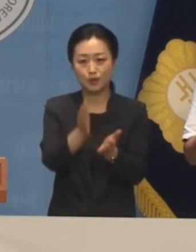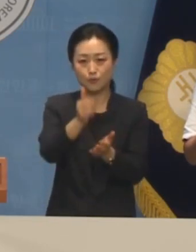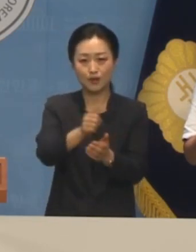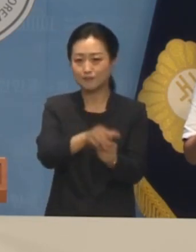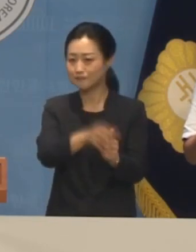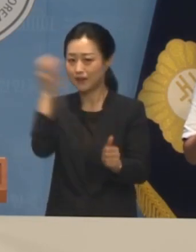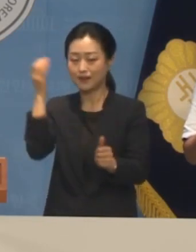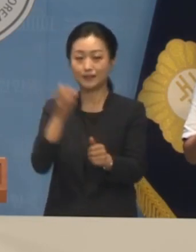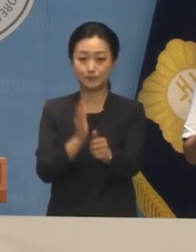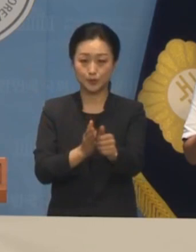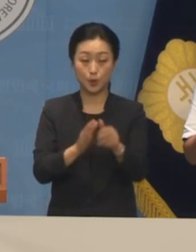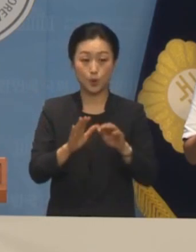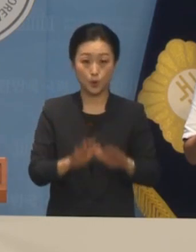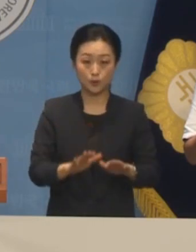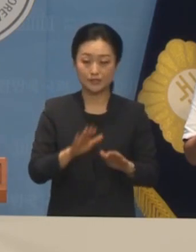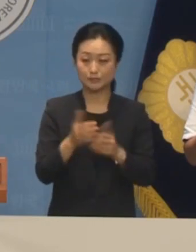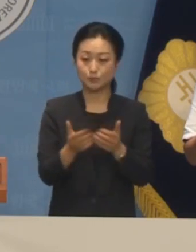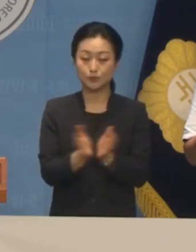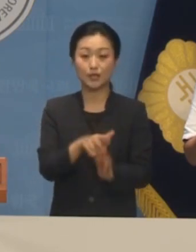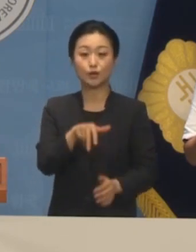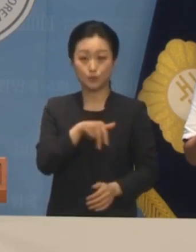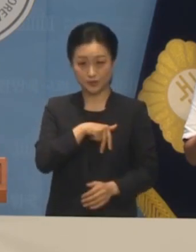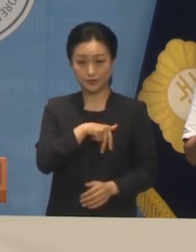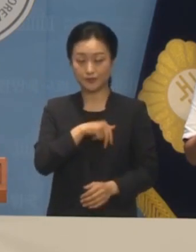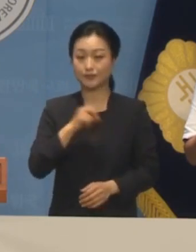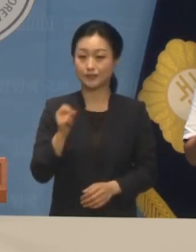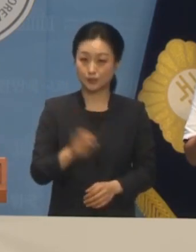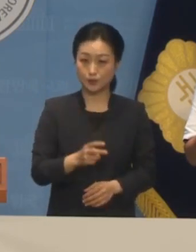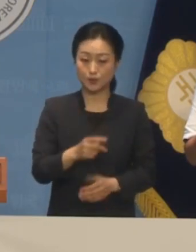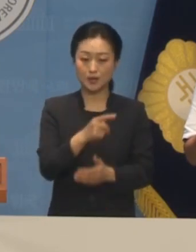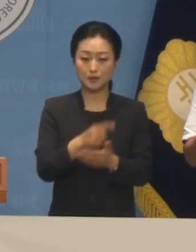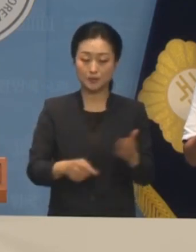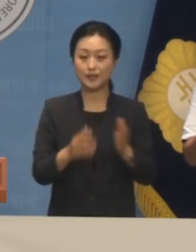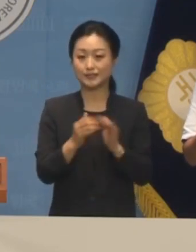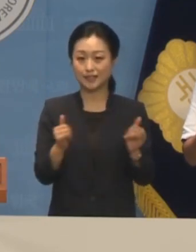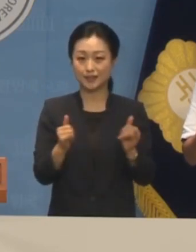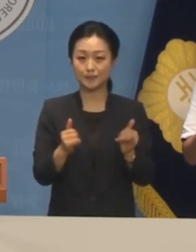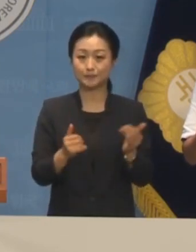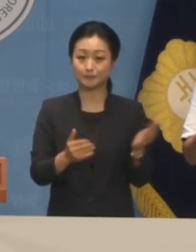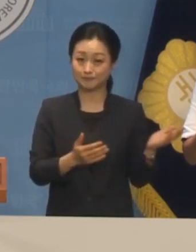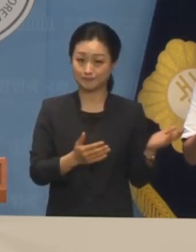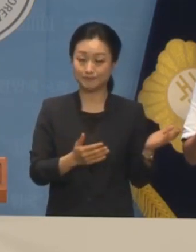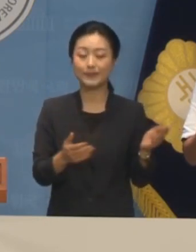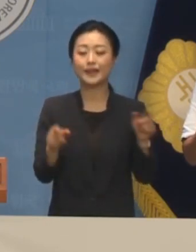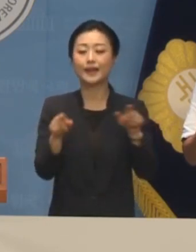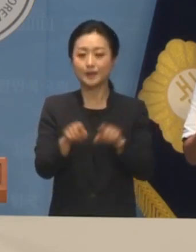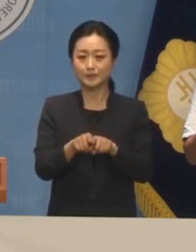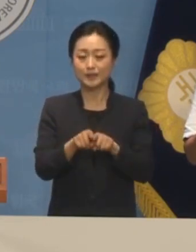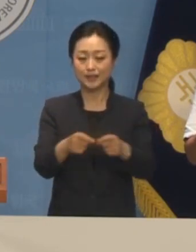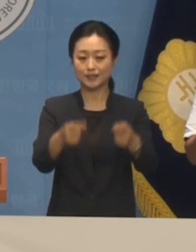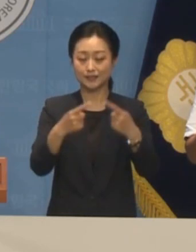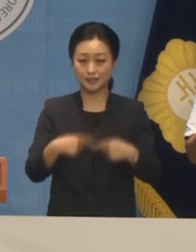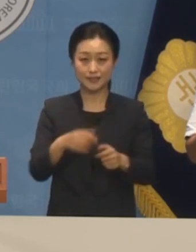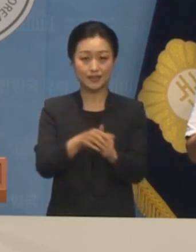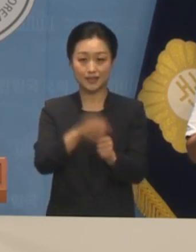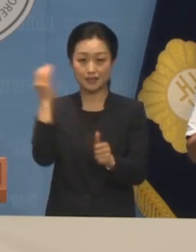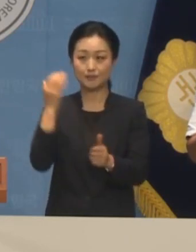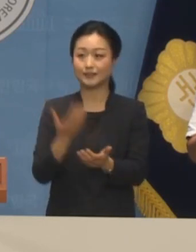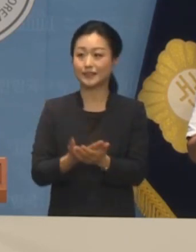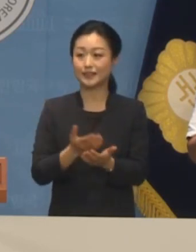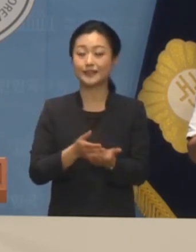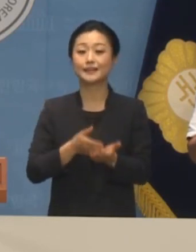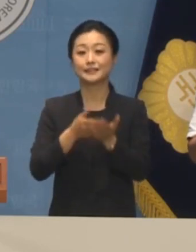합니다 오늘 진보당 의원단과 피해 당사자인 우리 노동자들이 함께 임명 철회를 촉구하는